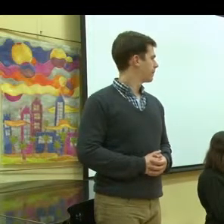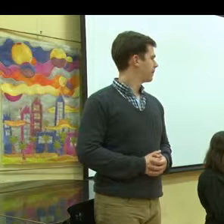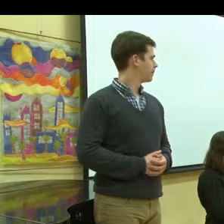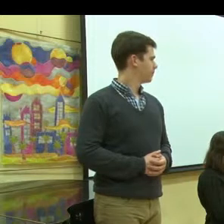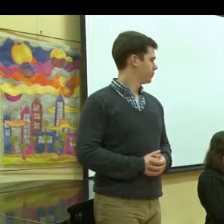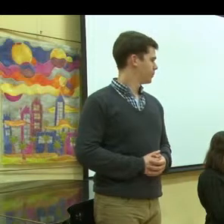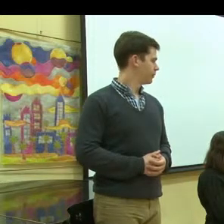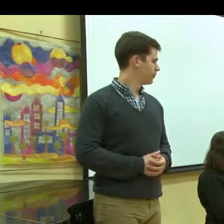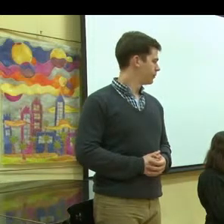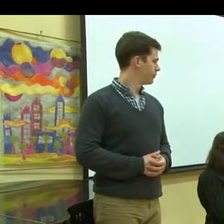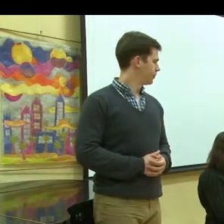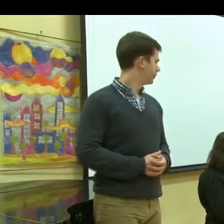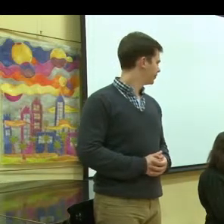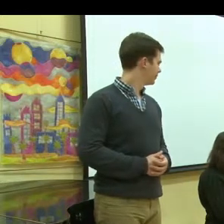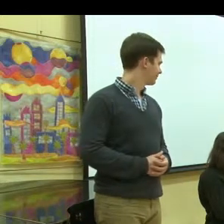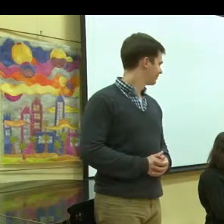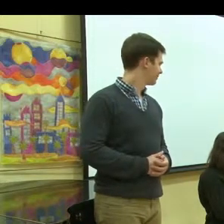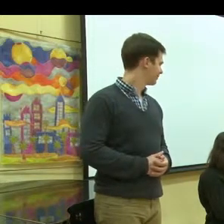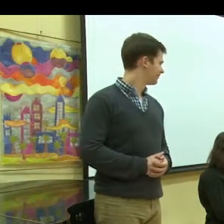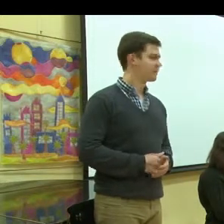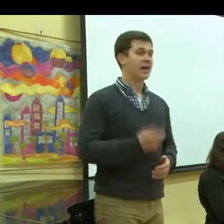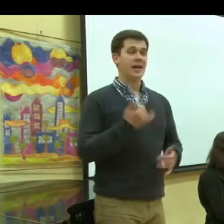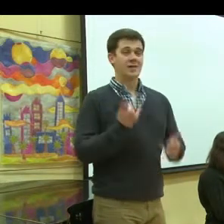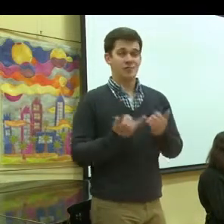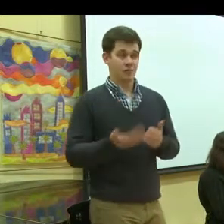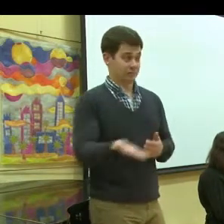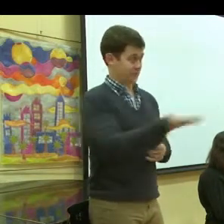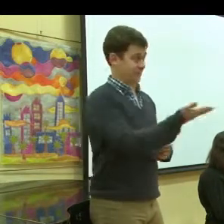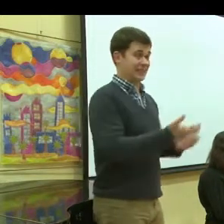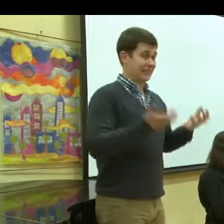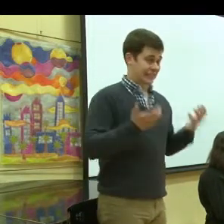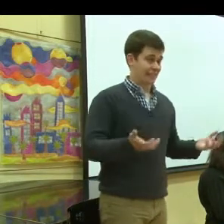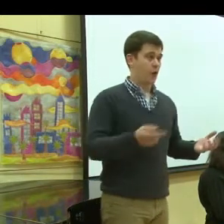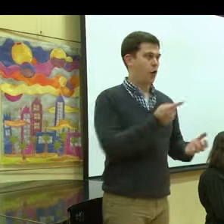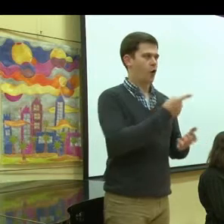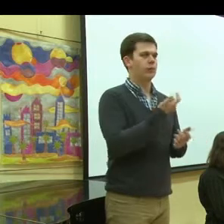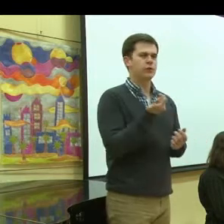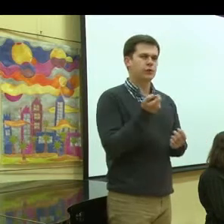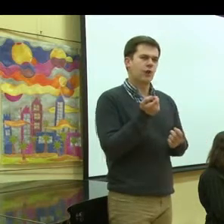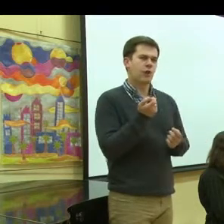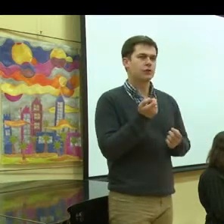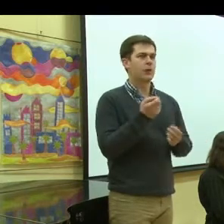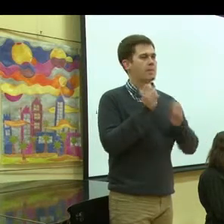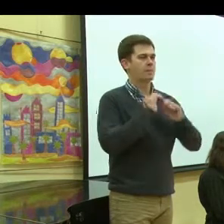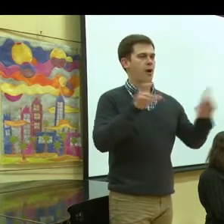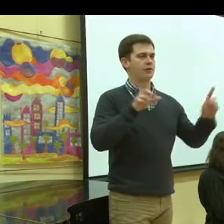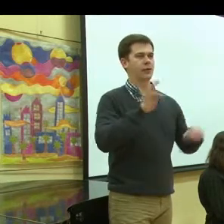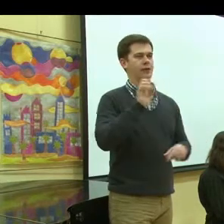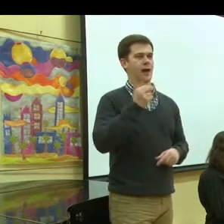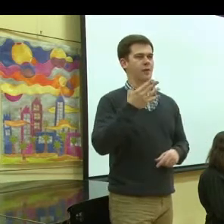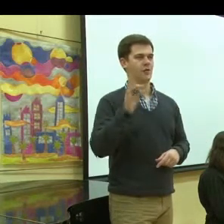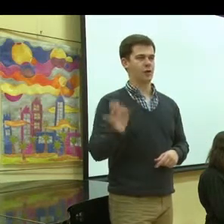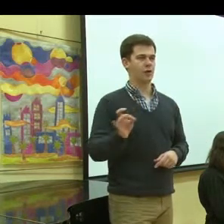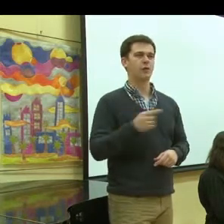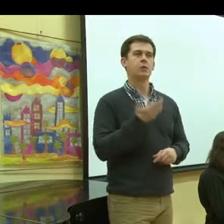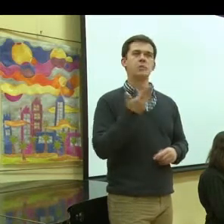compositor polaco muy renombrado. Więc jakbyście teraz wszyscy Państwo pozwolili, tak naprawdę, Krystian chciałby puścić jedno tango. To jest tango, myślę, że też